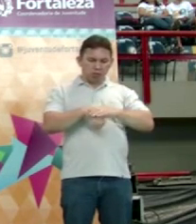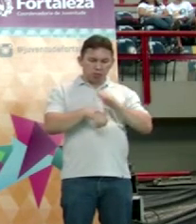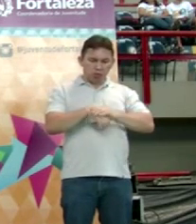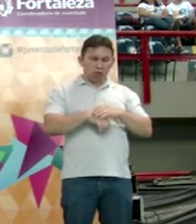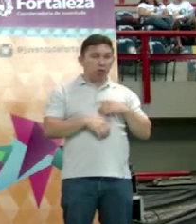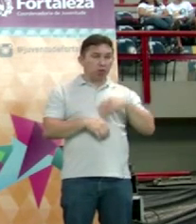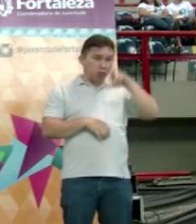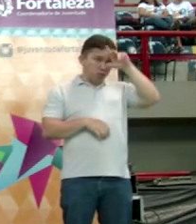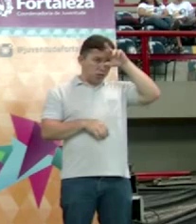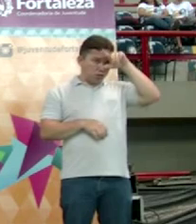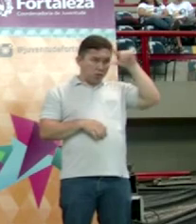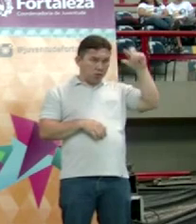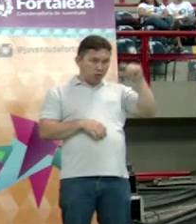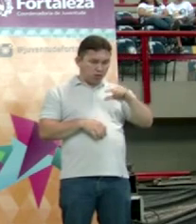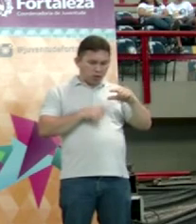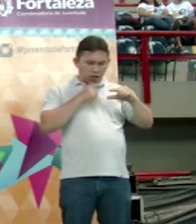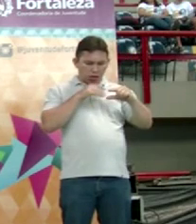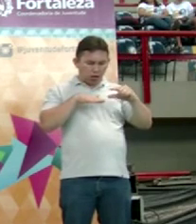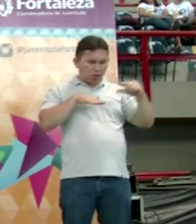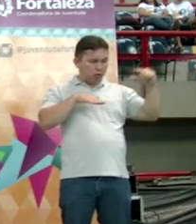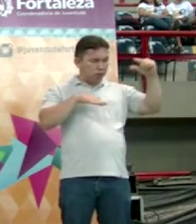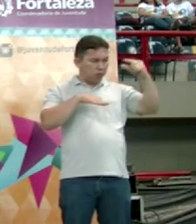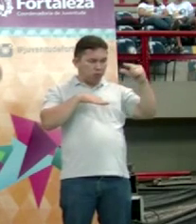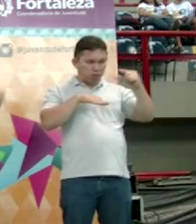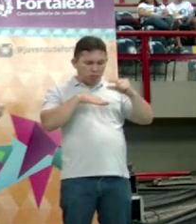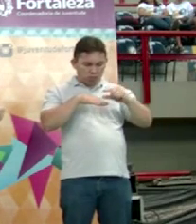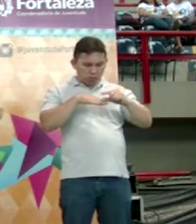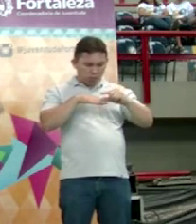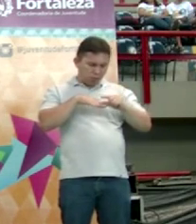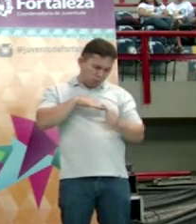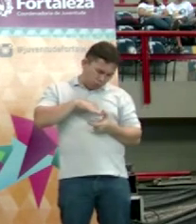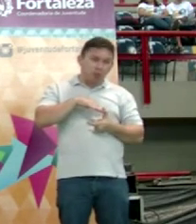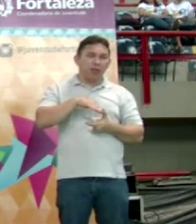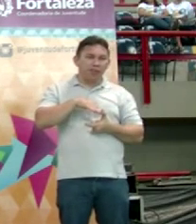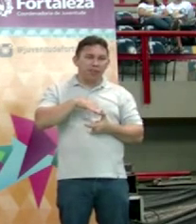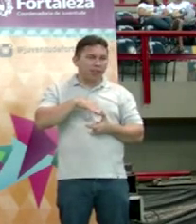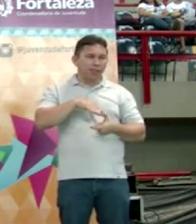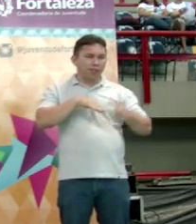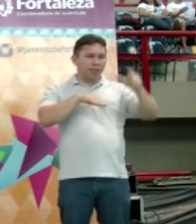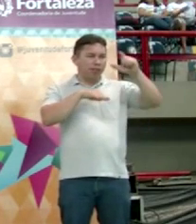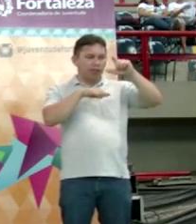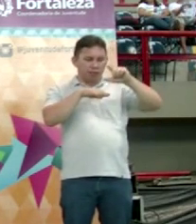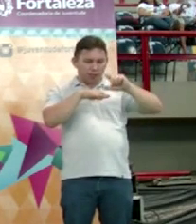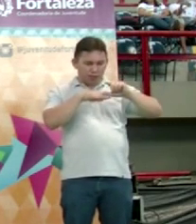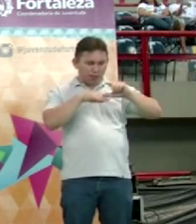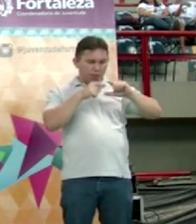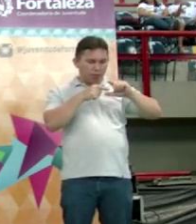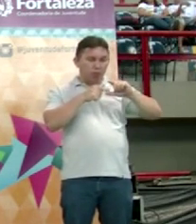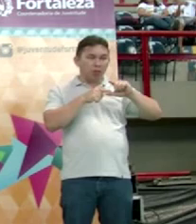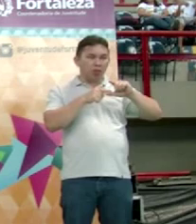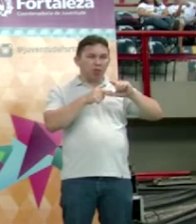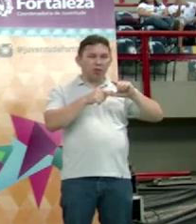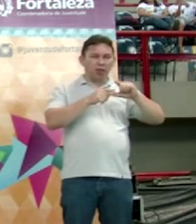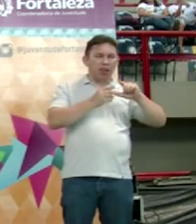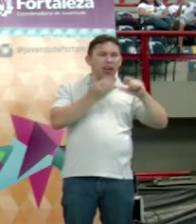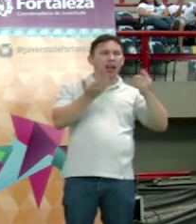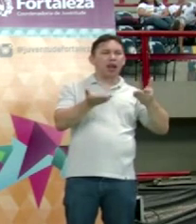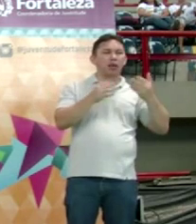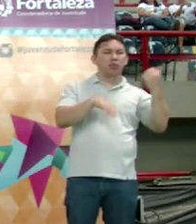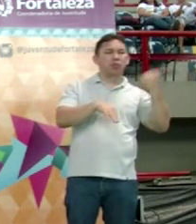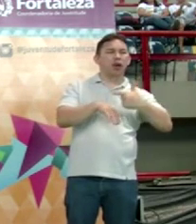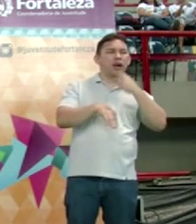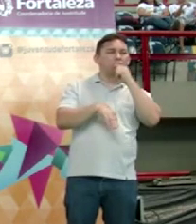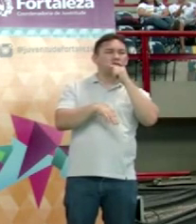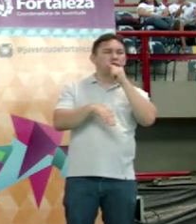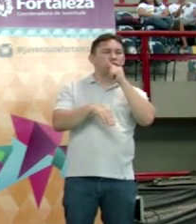O inseto que é mais denso do que a água, na hora que ele pousasse na água, era para ele afundar. Ele não afunda por causa da tensão superficial.